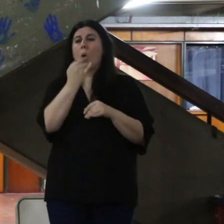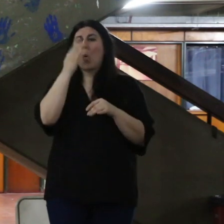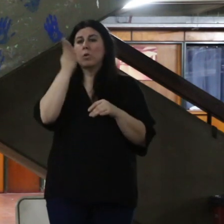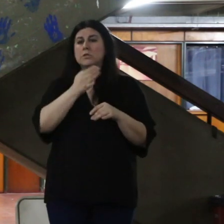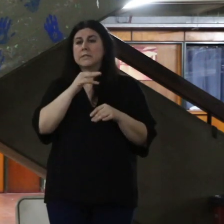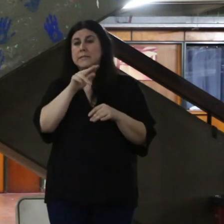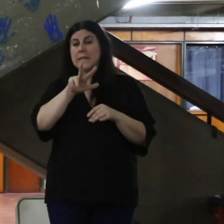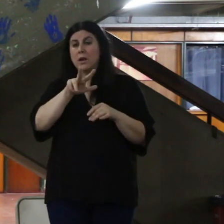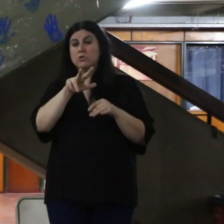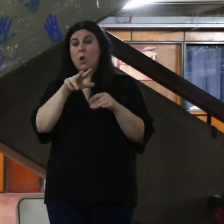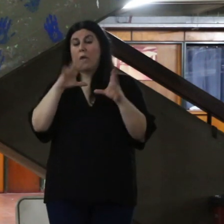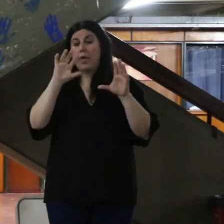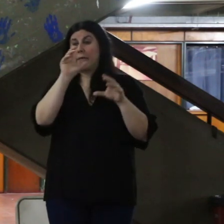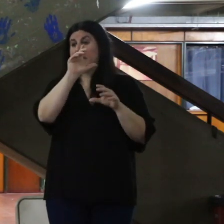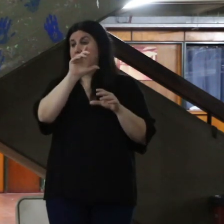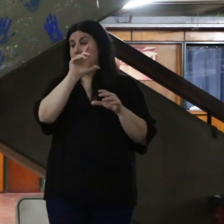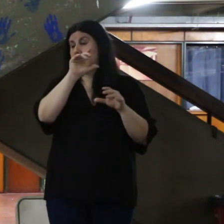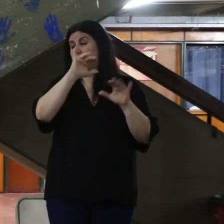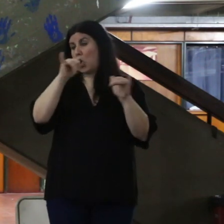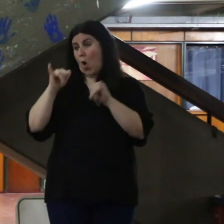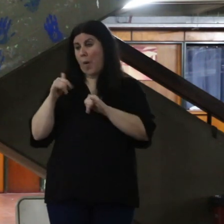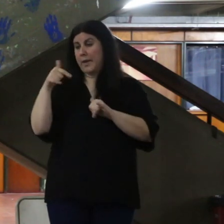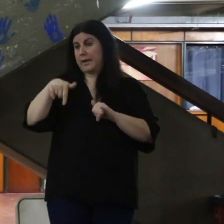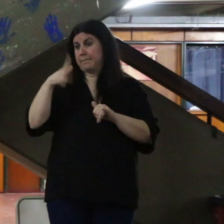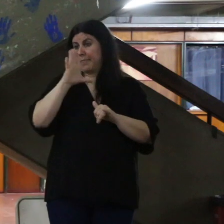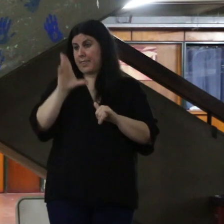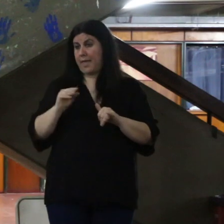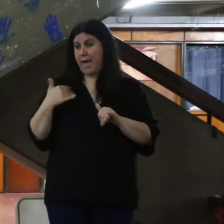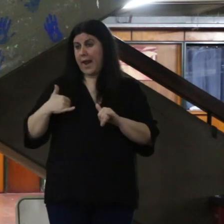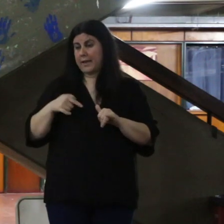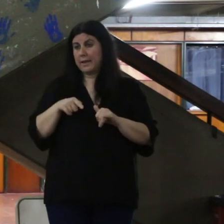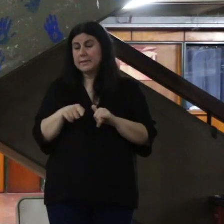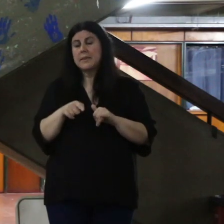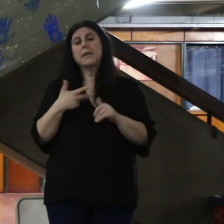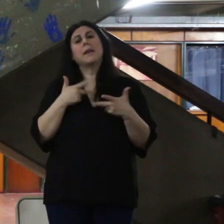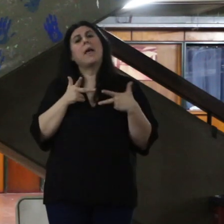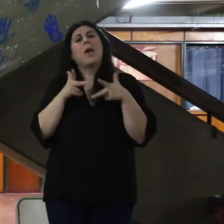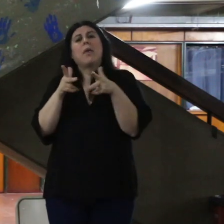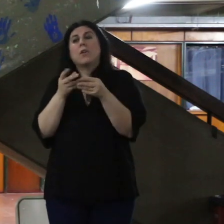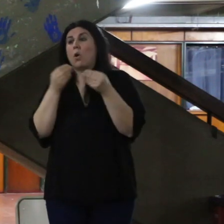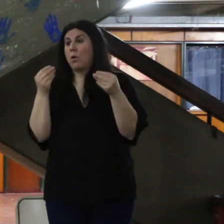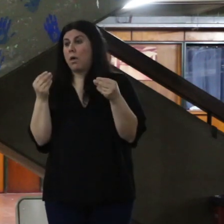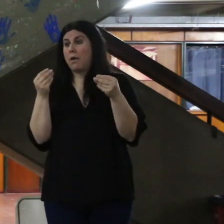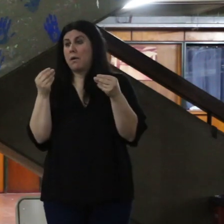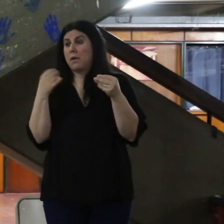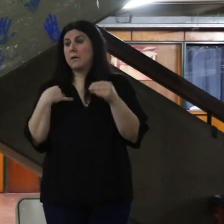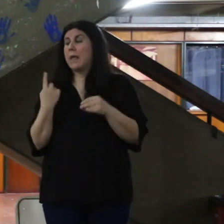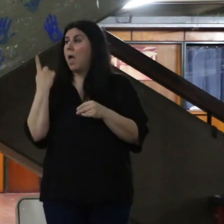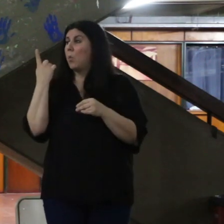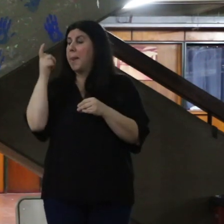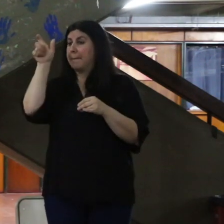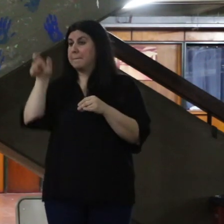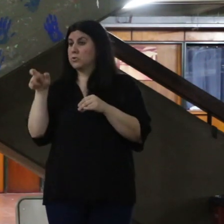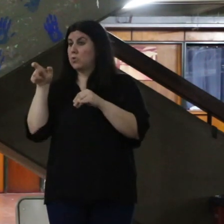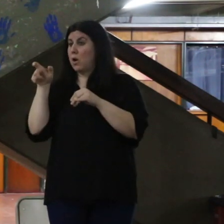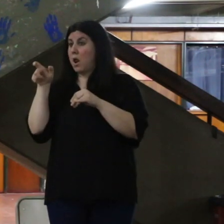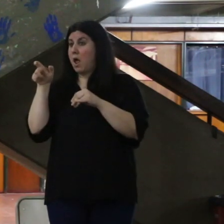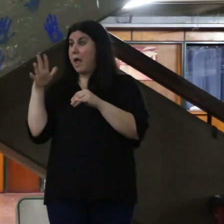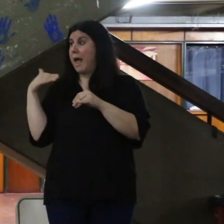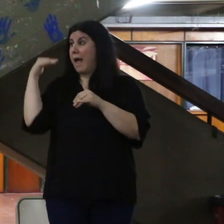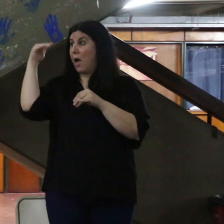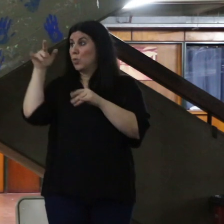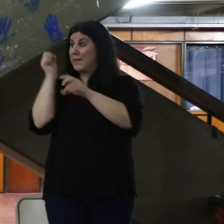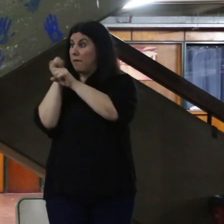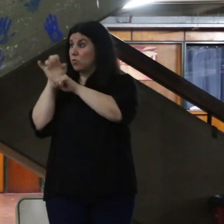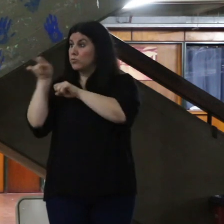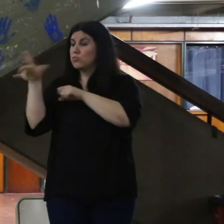población de jóvenes dijo que ayuda a un adulto en su